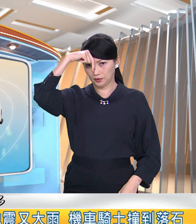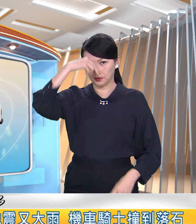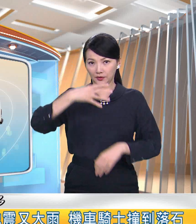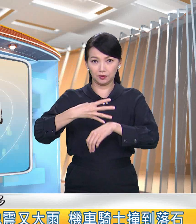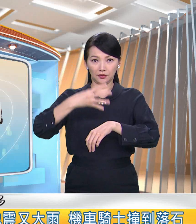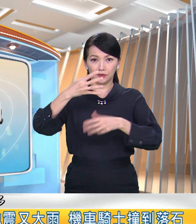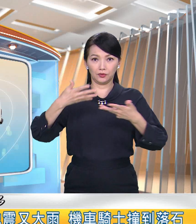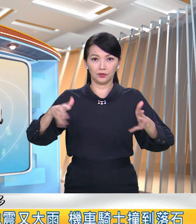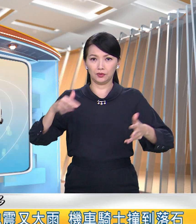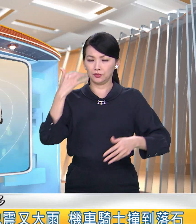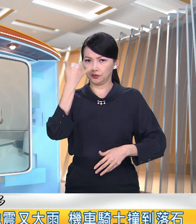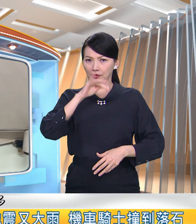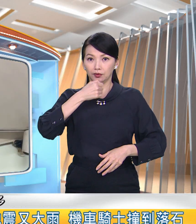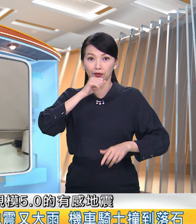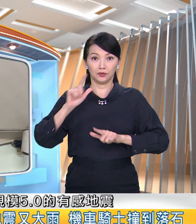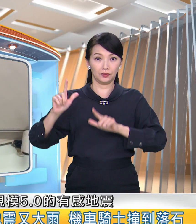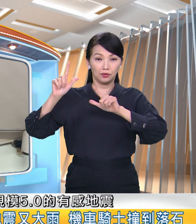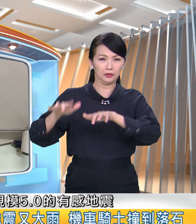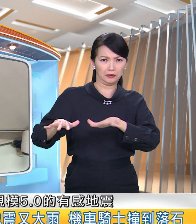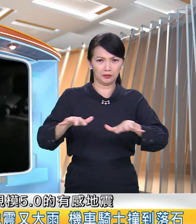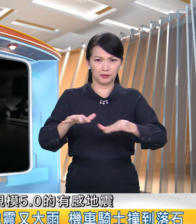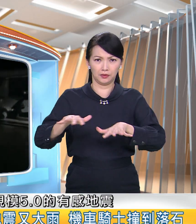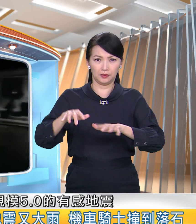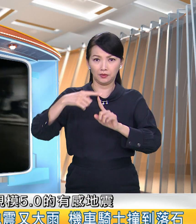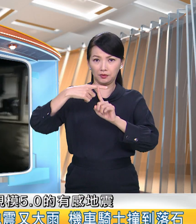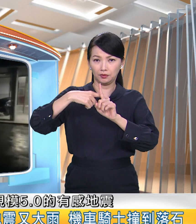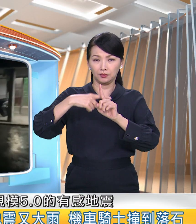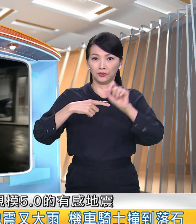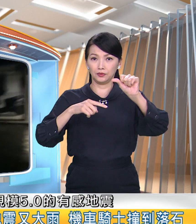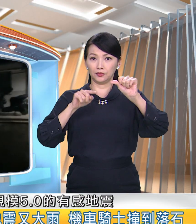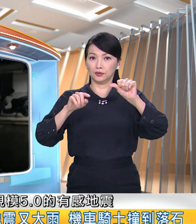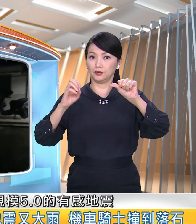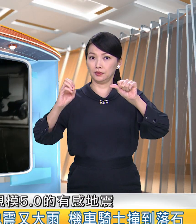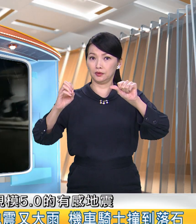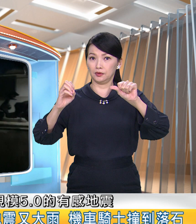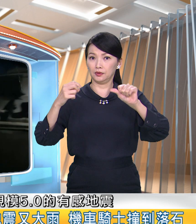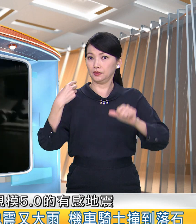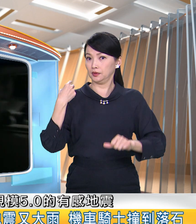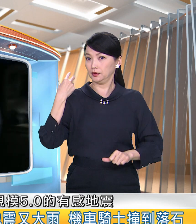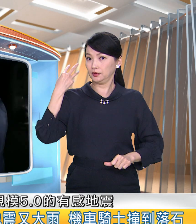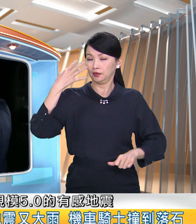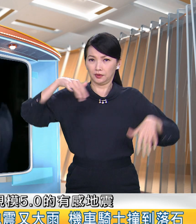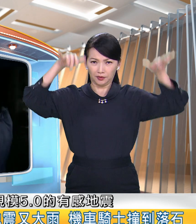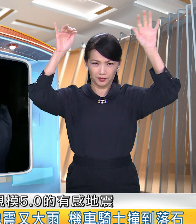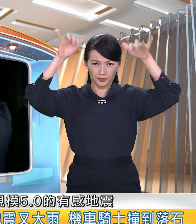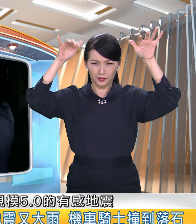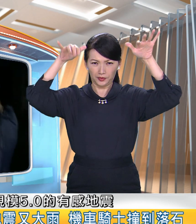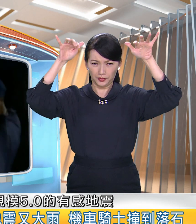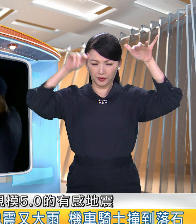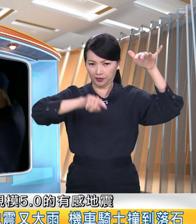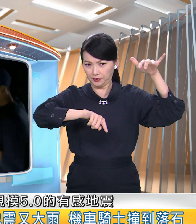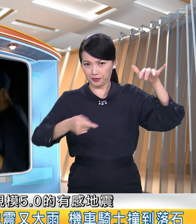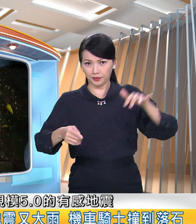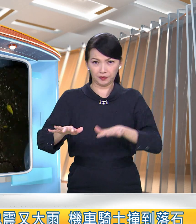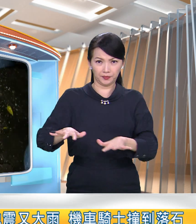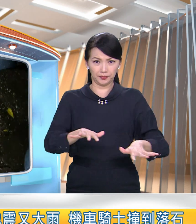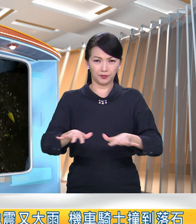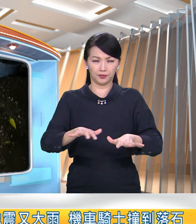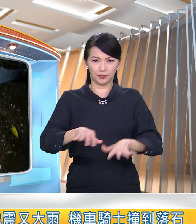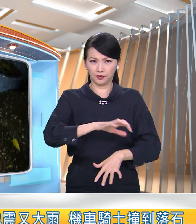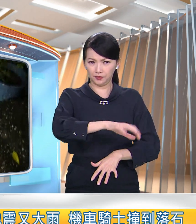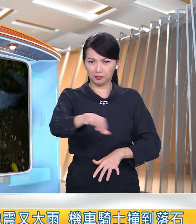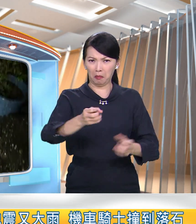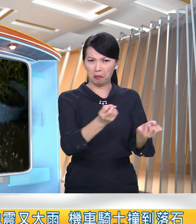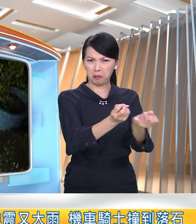昨天下午4点多，台东发生瑞士规模5.0的有感地震，加上连